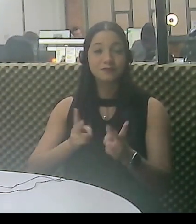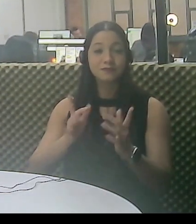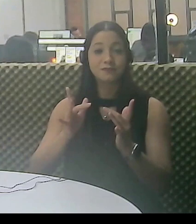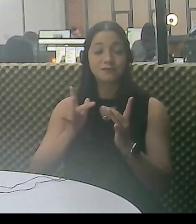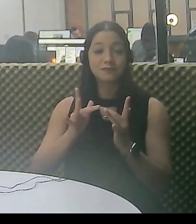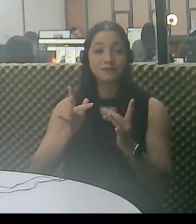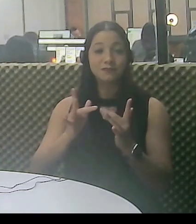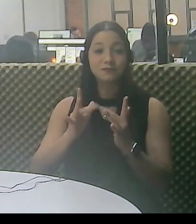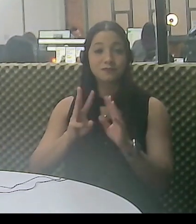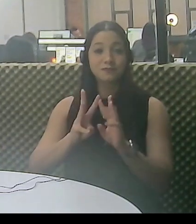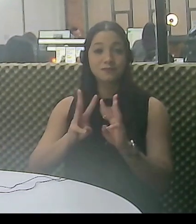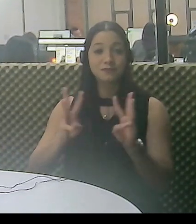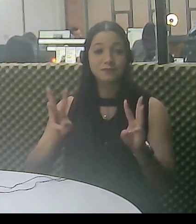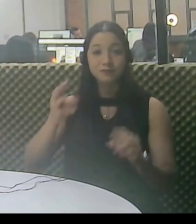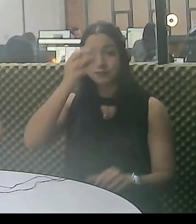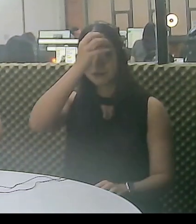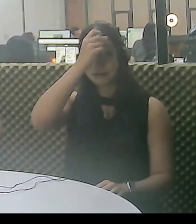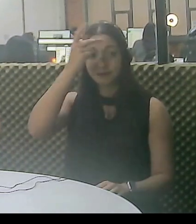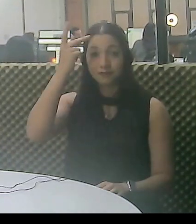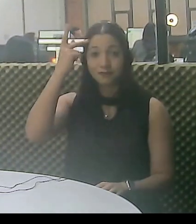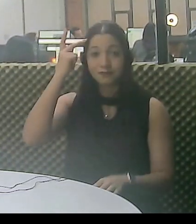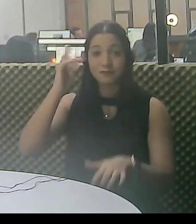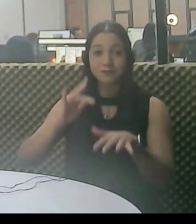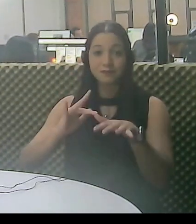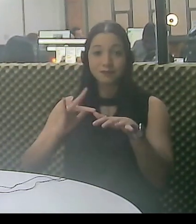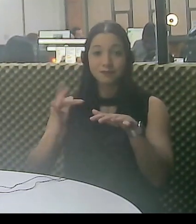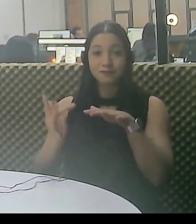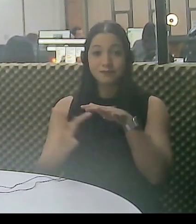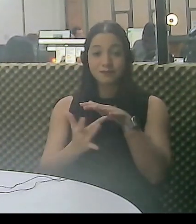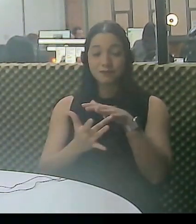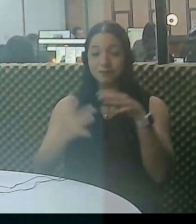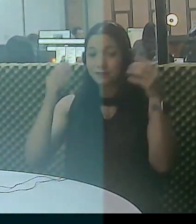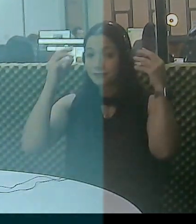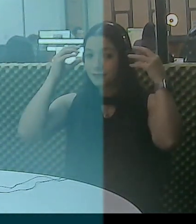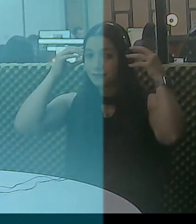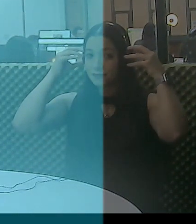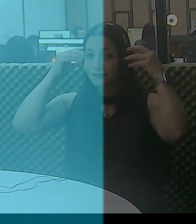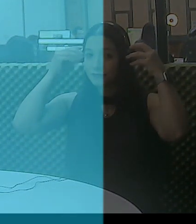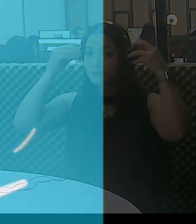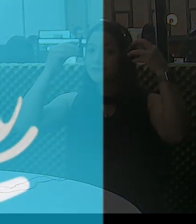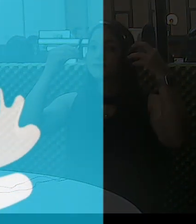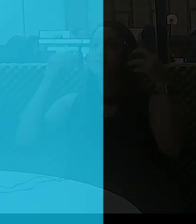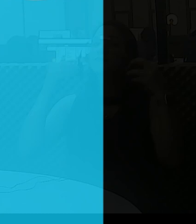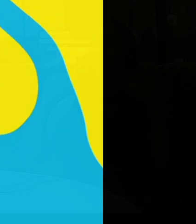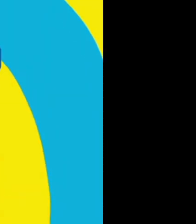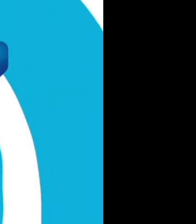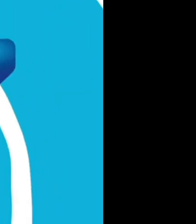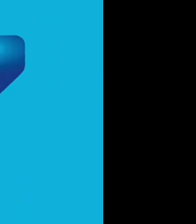Continue conosco no portal da Prefeitura e nas redes sociais.